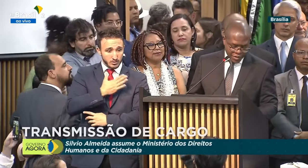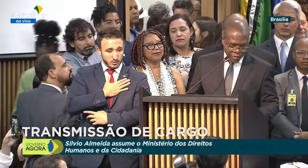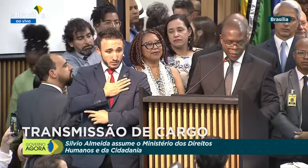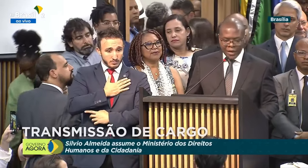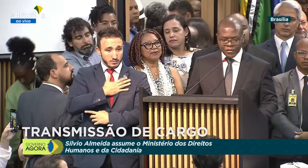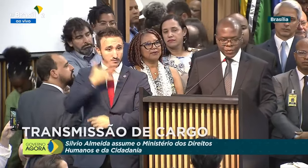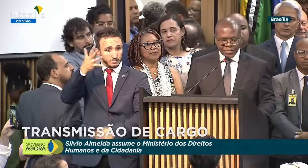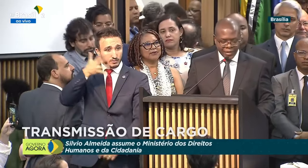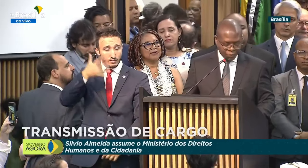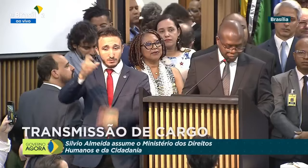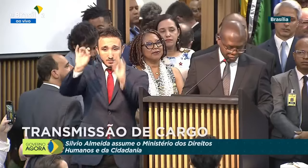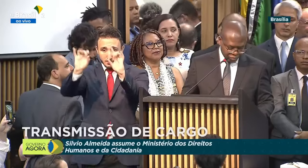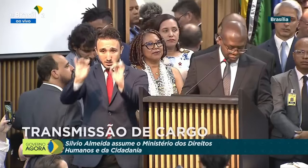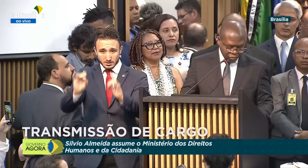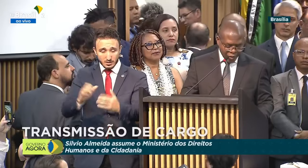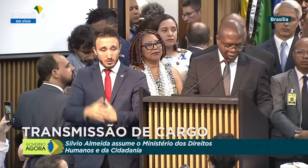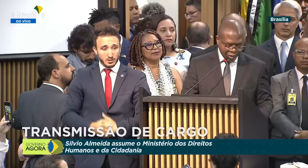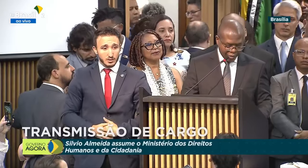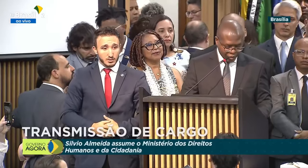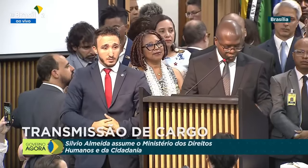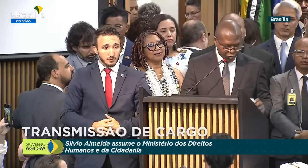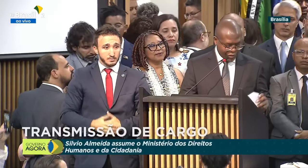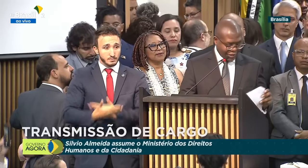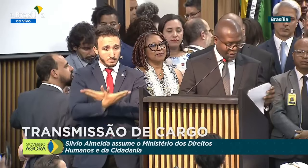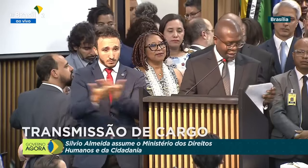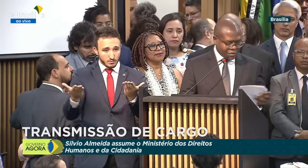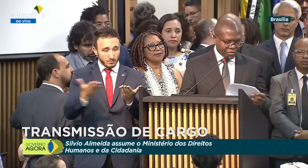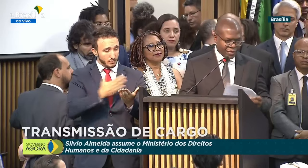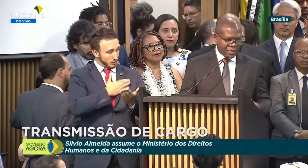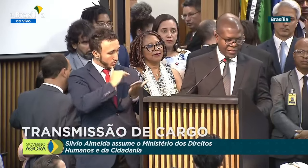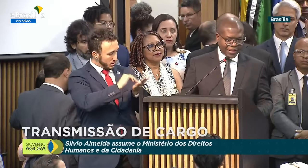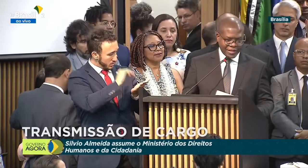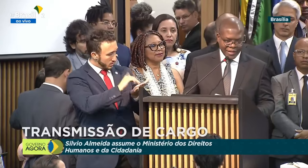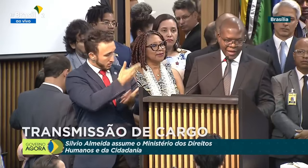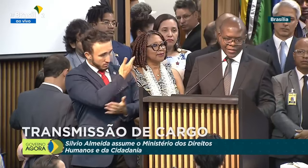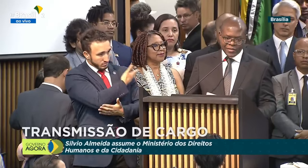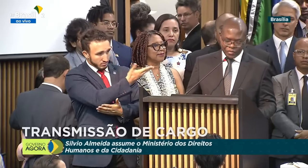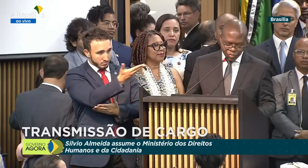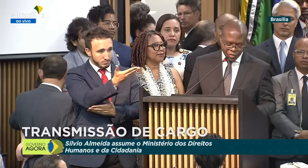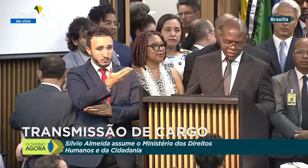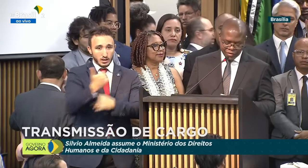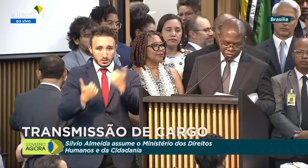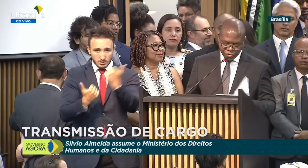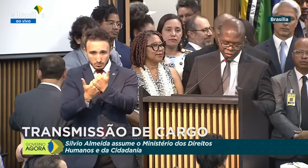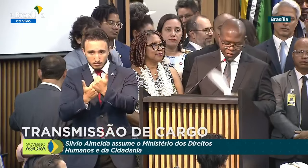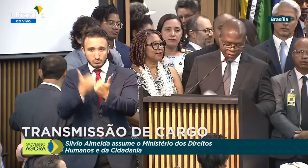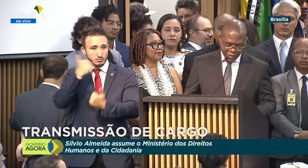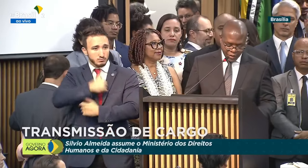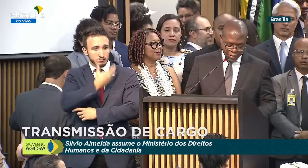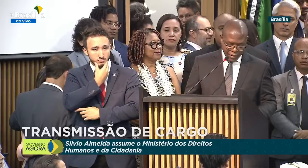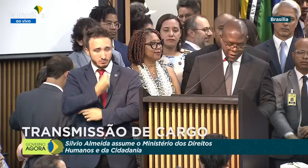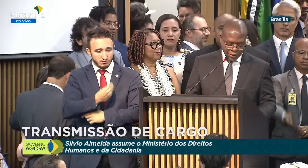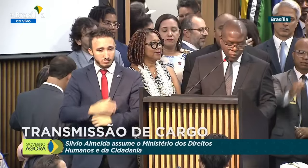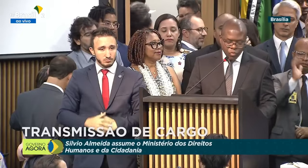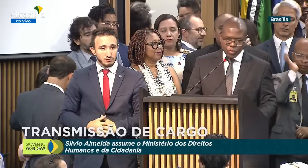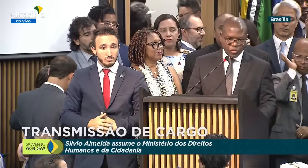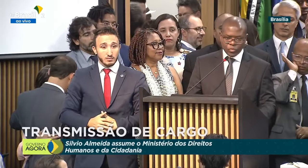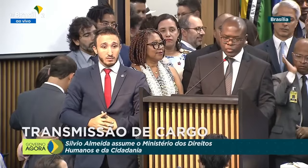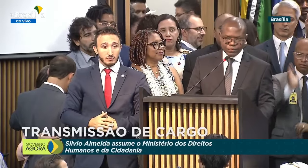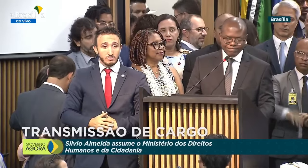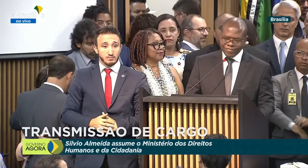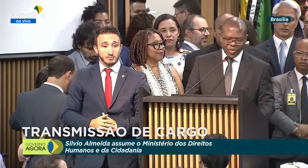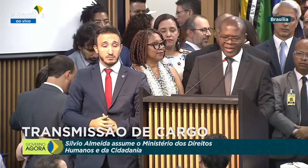dirigindo uma palavra especial aqui aos meus secretários secretários assessores assessores que